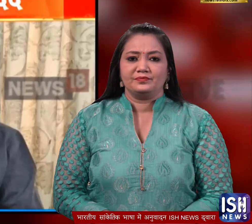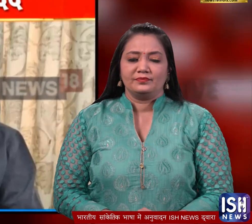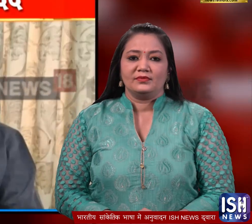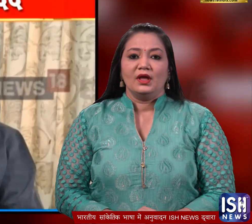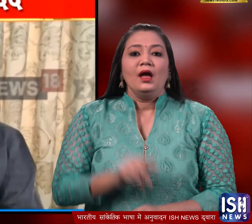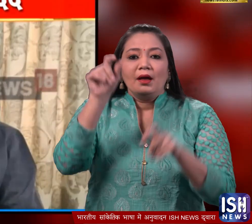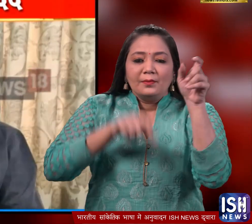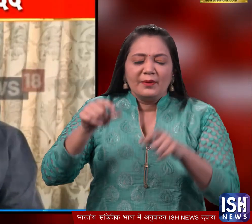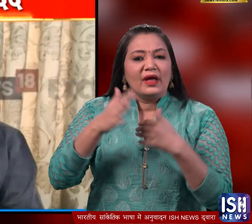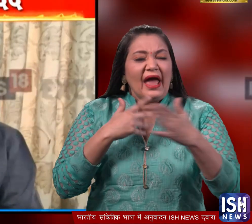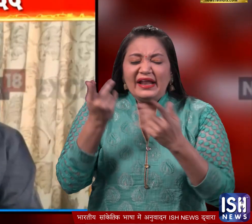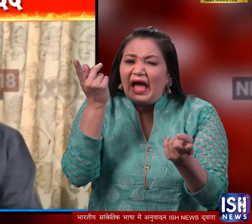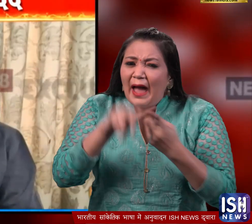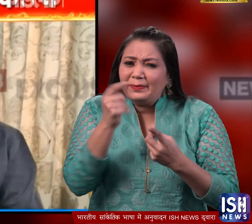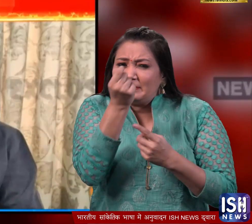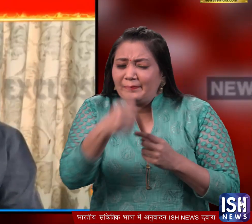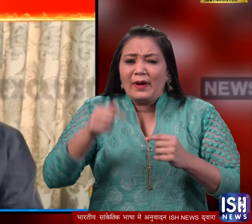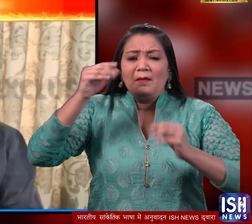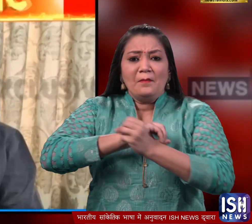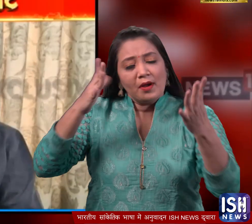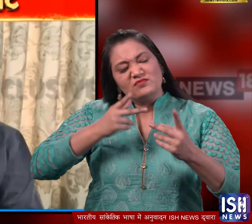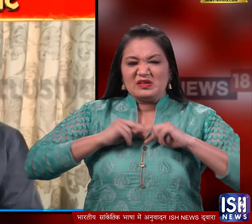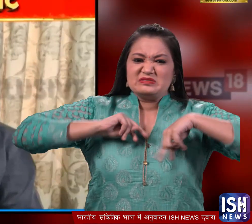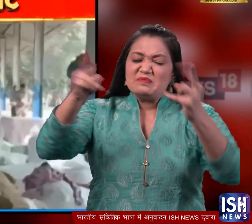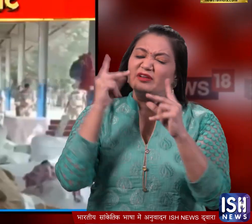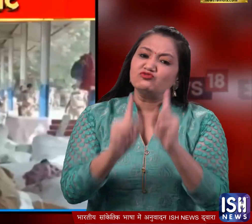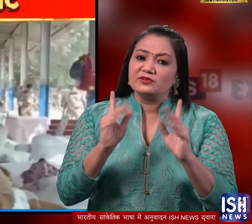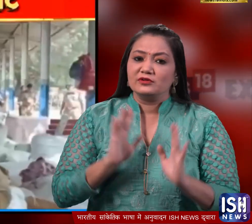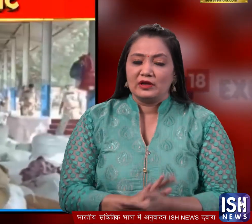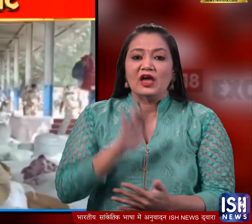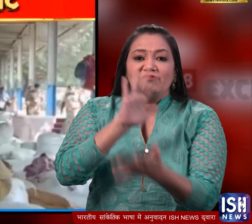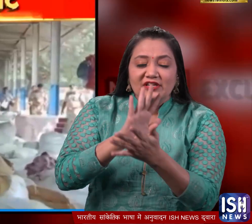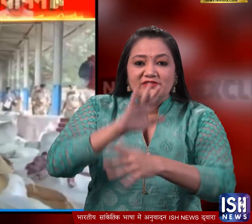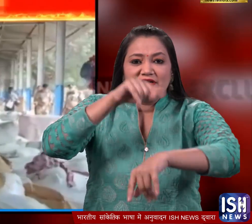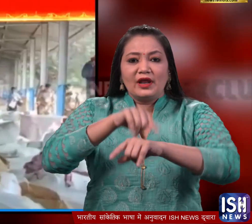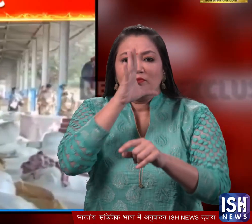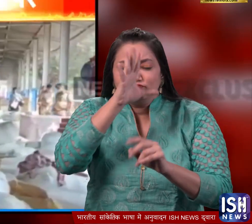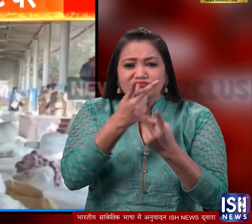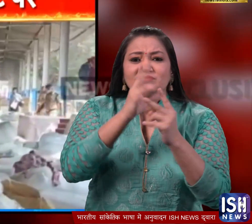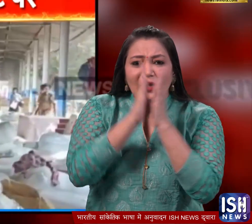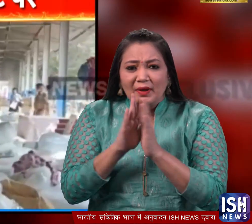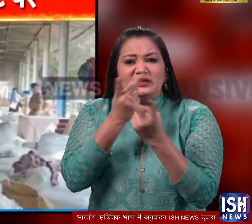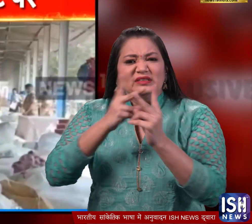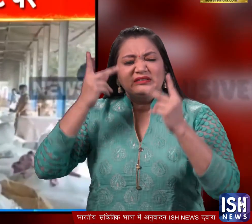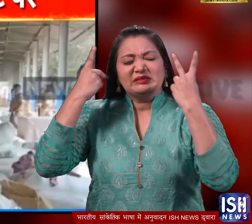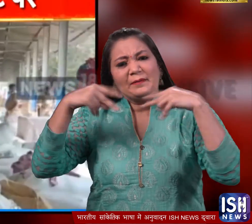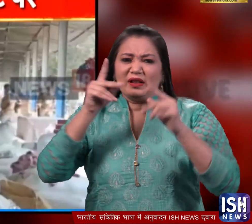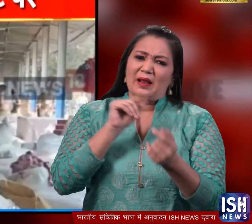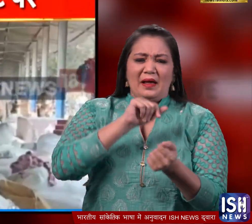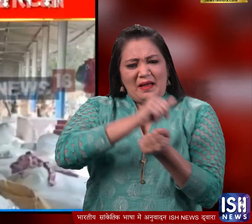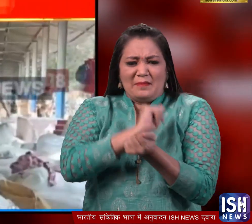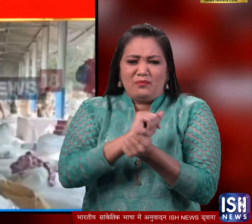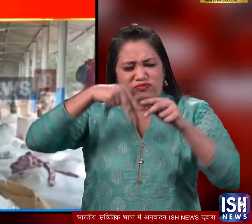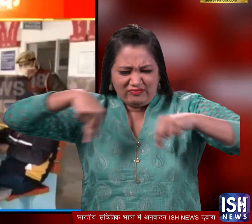इन लोगों ने कुछ भी हरकत की तो उसको मुंह तोड़ जवाब दिया। त्योहारों की वजह से वैसे भी स्टेशनों और मंदिरों में सुरक्षा के